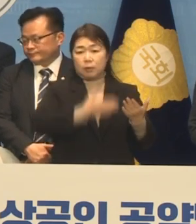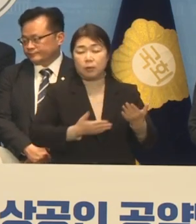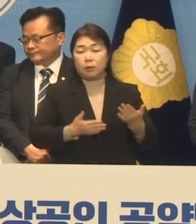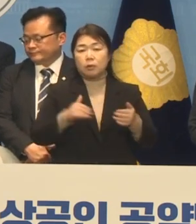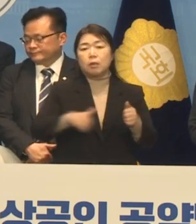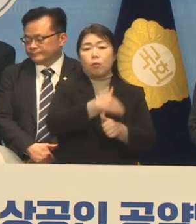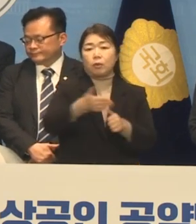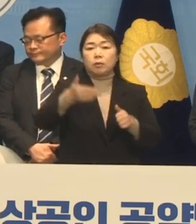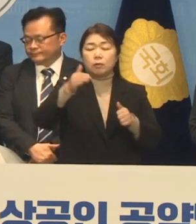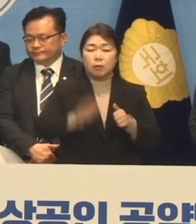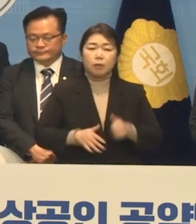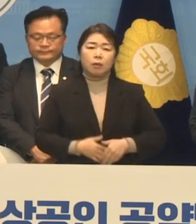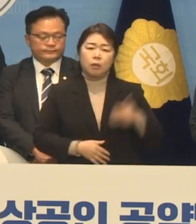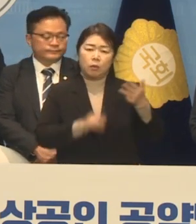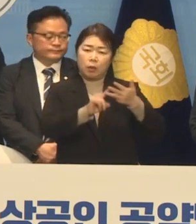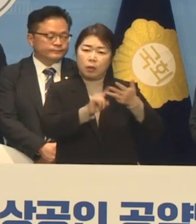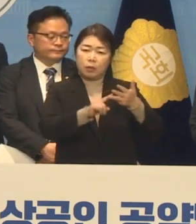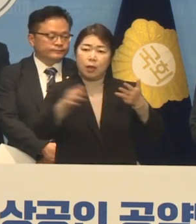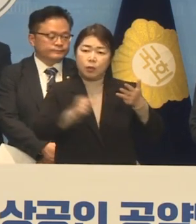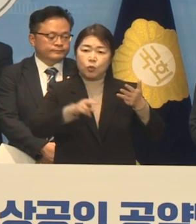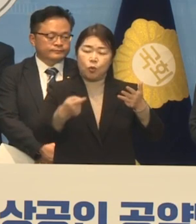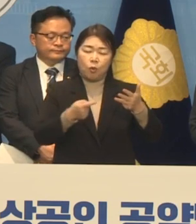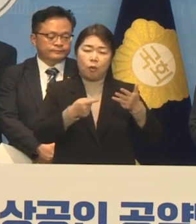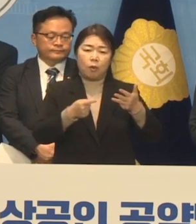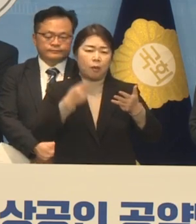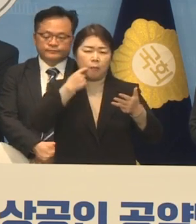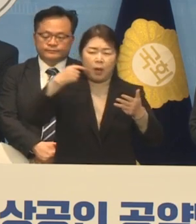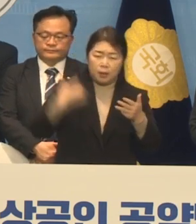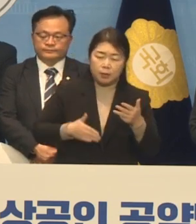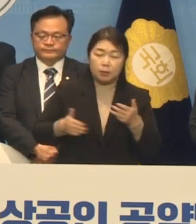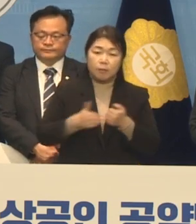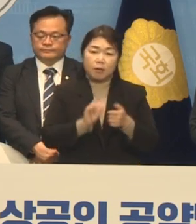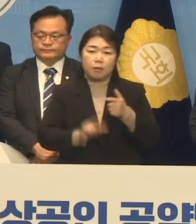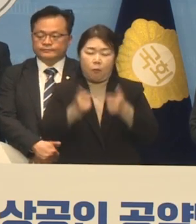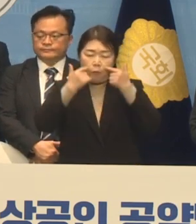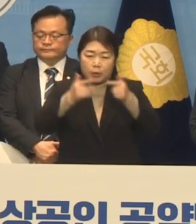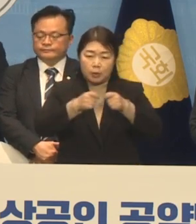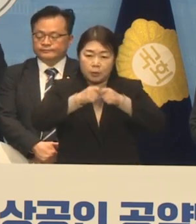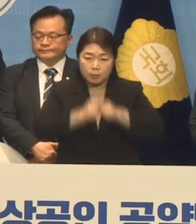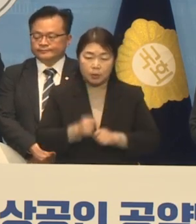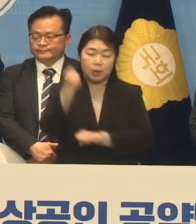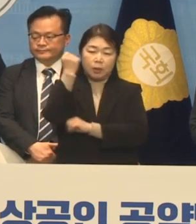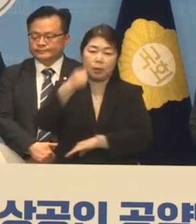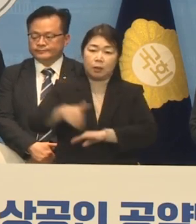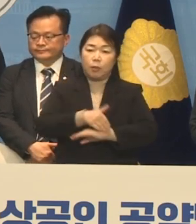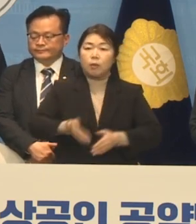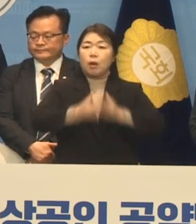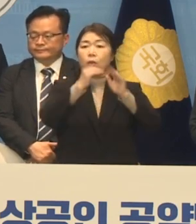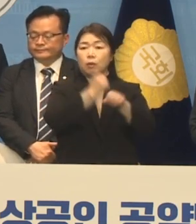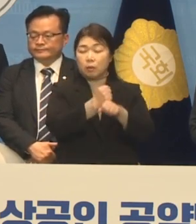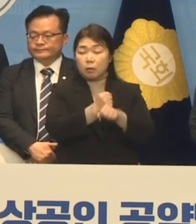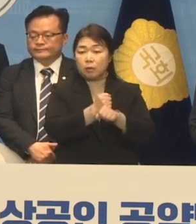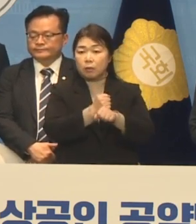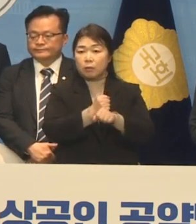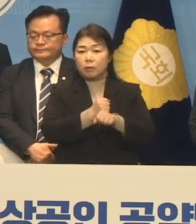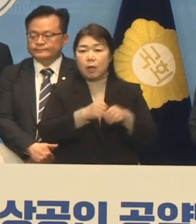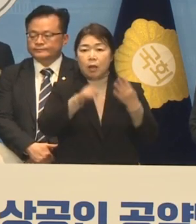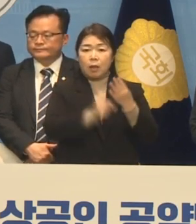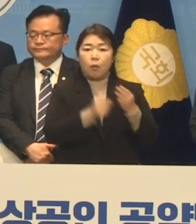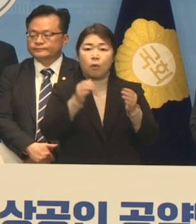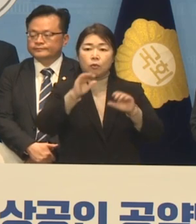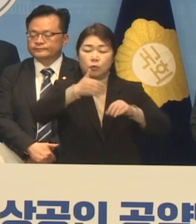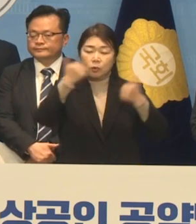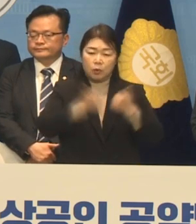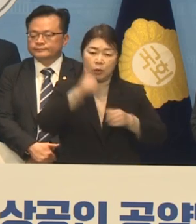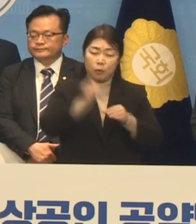저는 불가능하다고 생각합니다. 더다 근본적인 대책을 세워서 4월달 총선 이후에 자영업자들이 희망을 열어갈 수